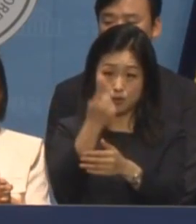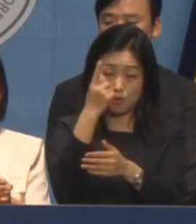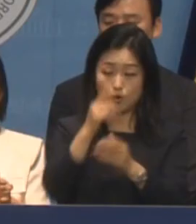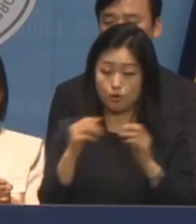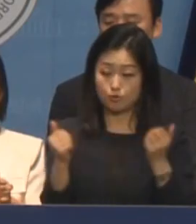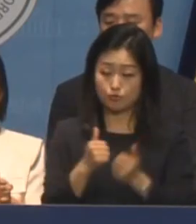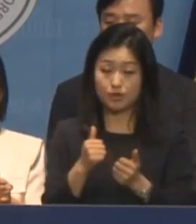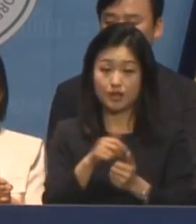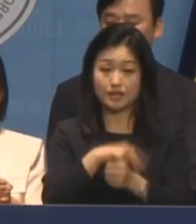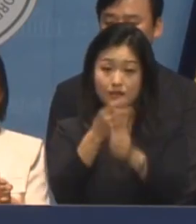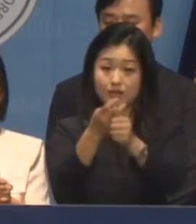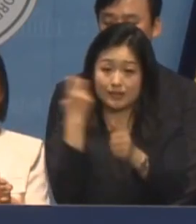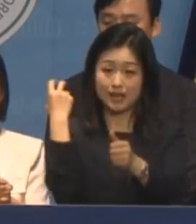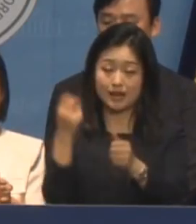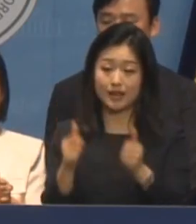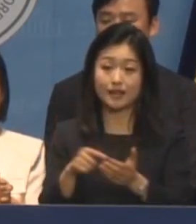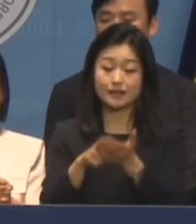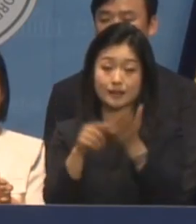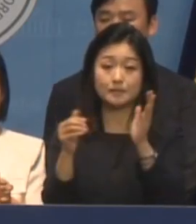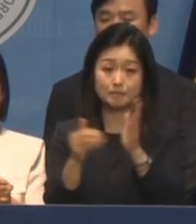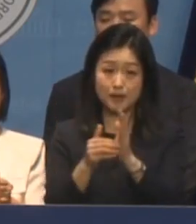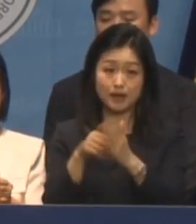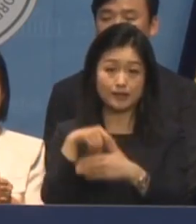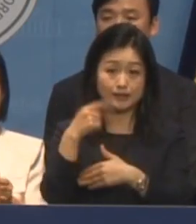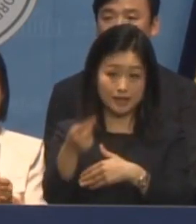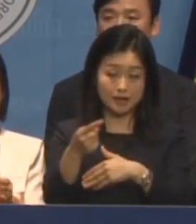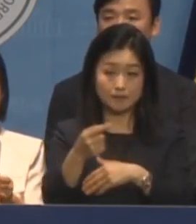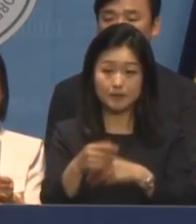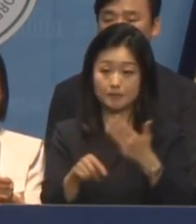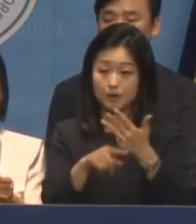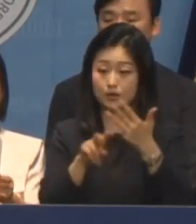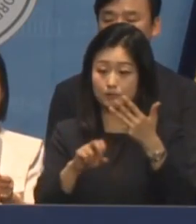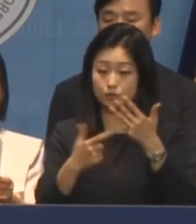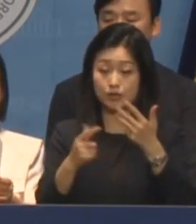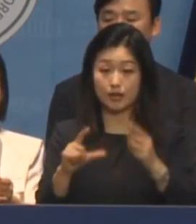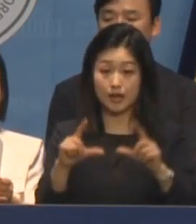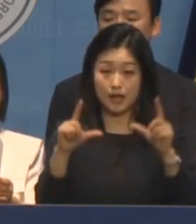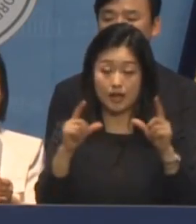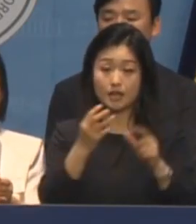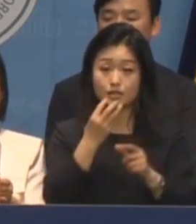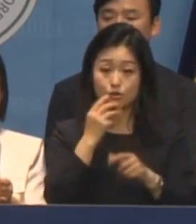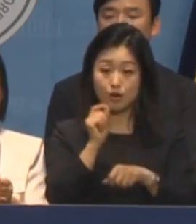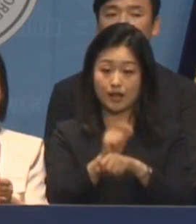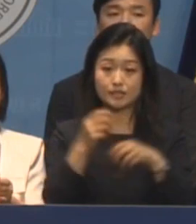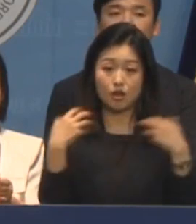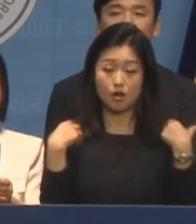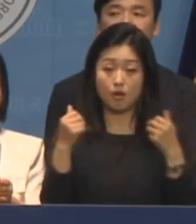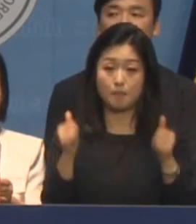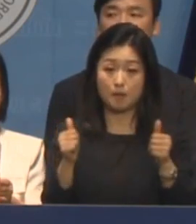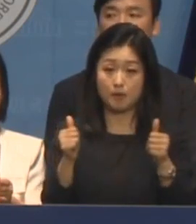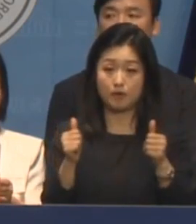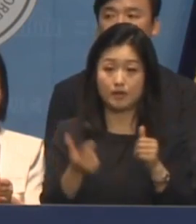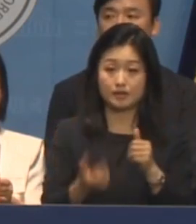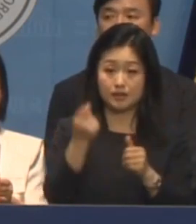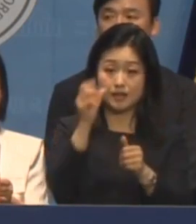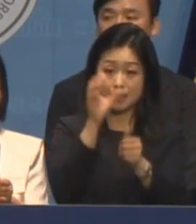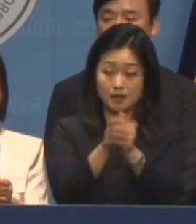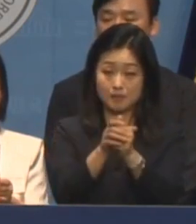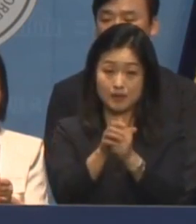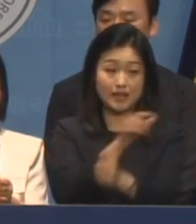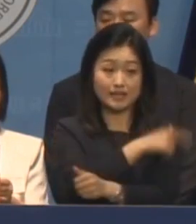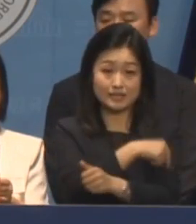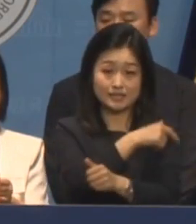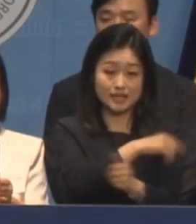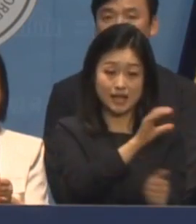국회에 의해 탄핵 소추됐다. 곧이어 지난 8월 26일에는 서울행정법원이 졸속 임명된 박문진